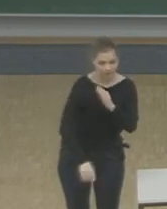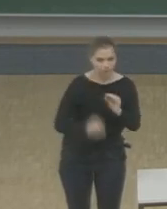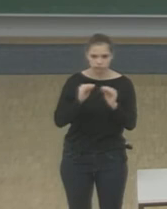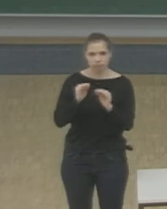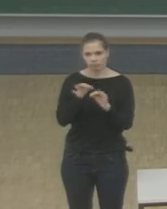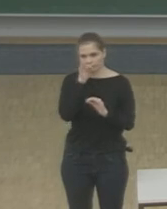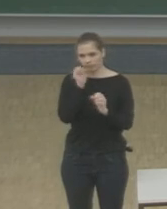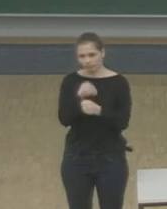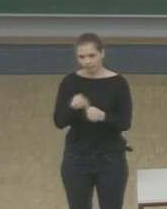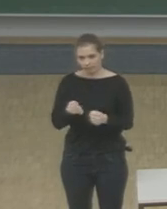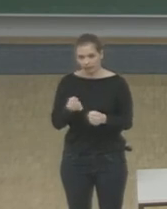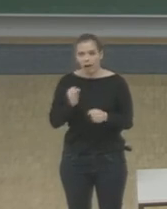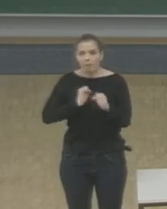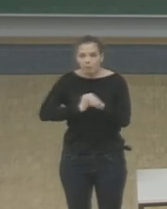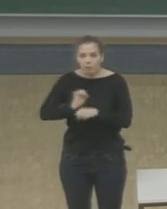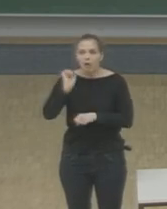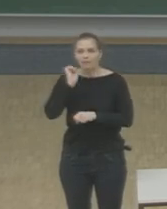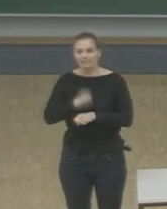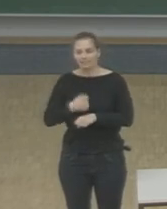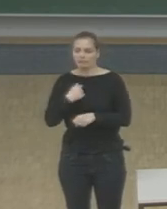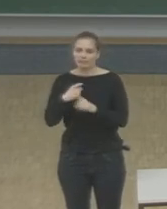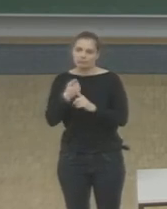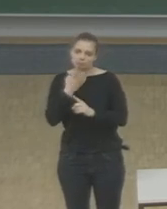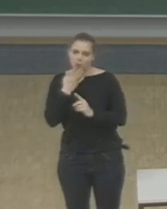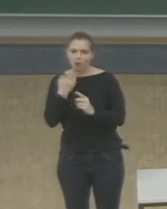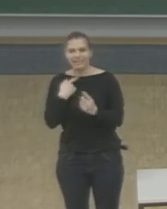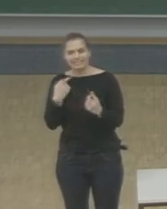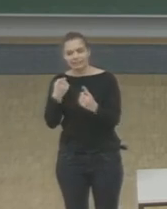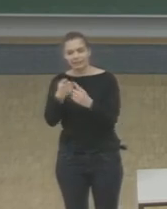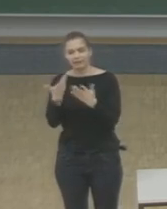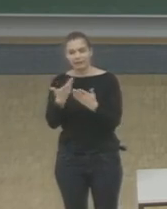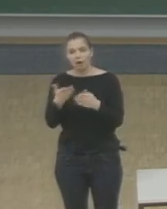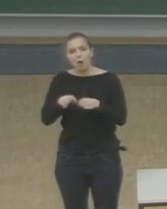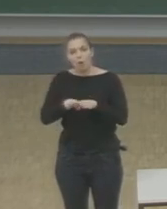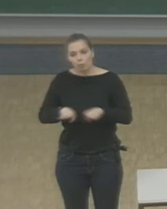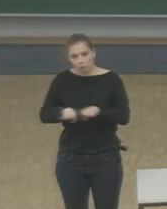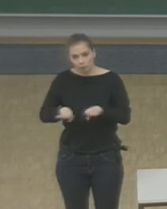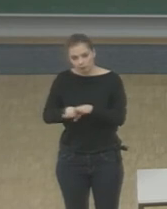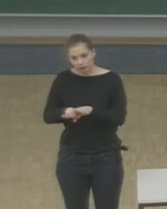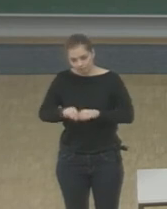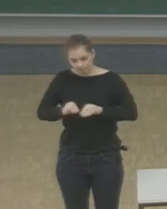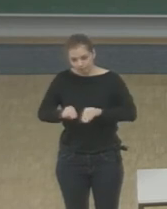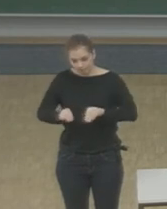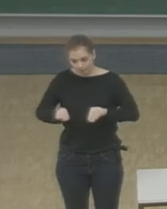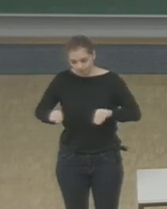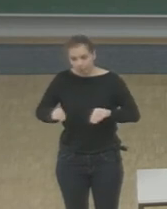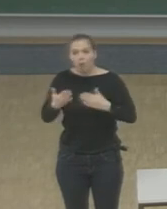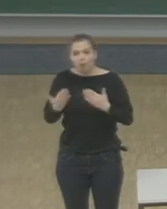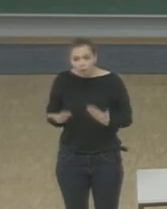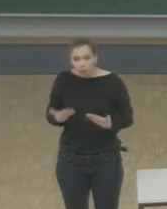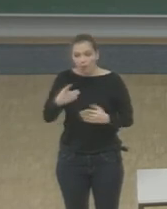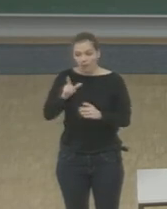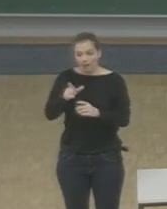Allenfalls kann man sich bemühen bzw. zum Ziel setzen, Grundlagen dafür zu schaffen, die es dem Einzelnen dann